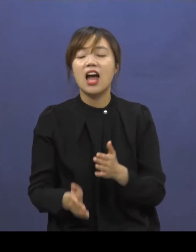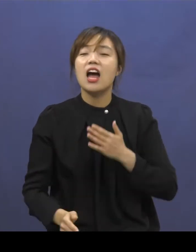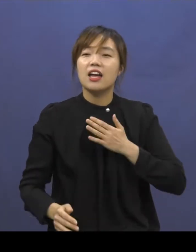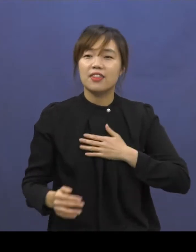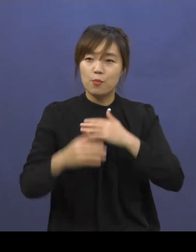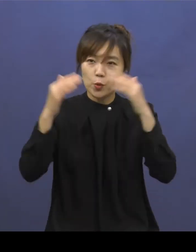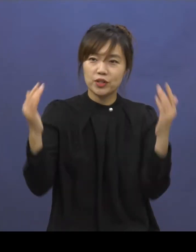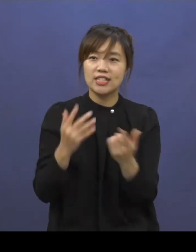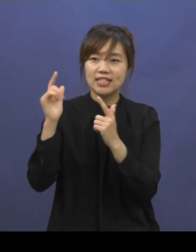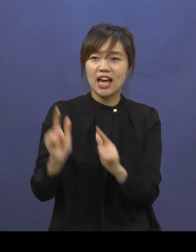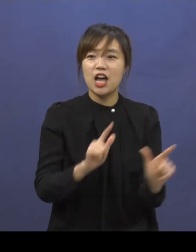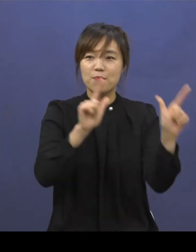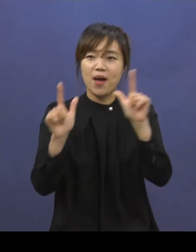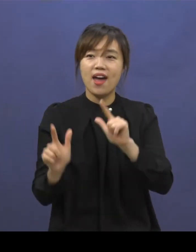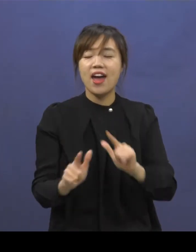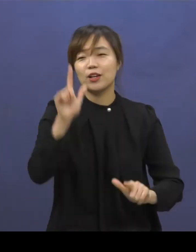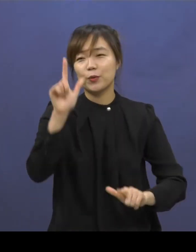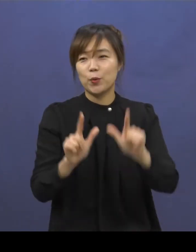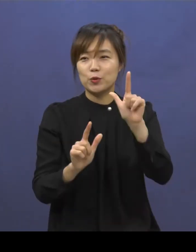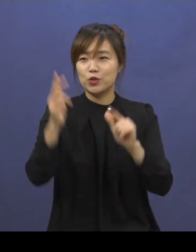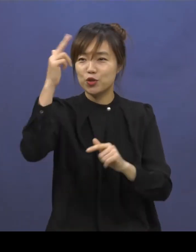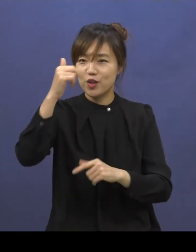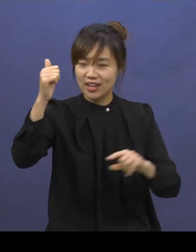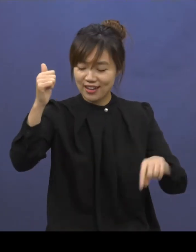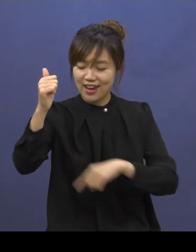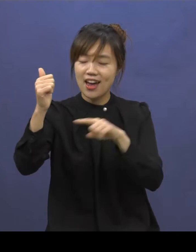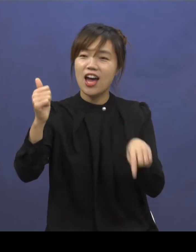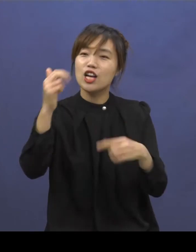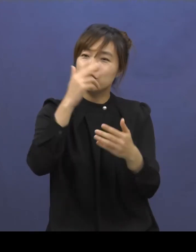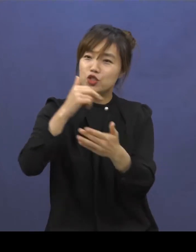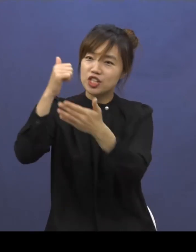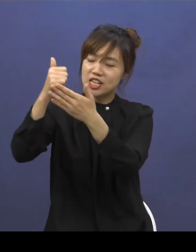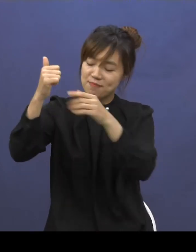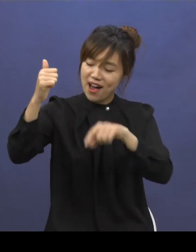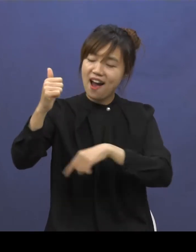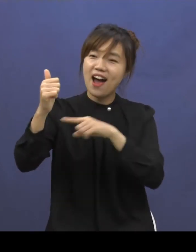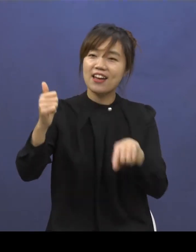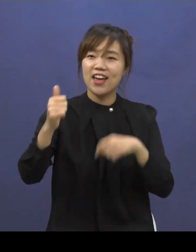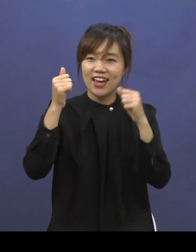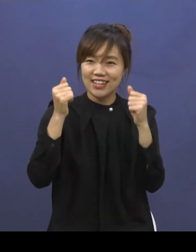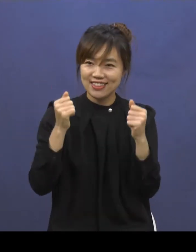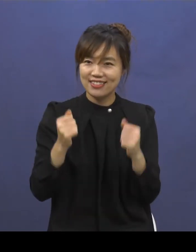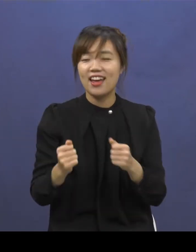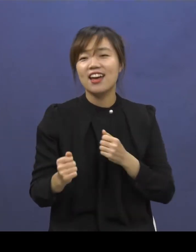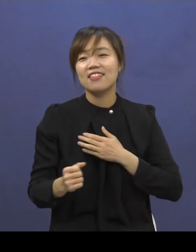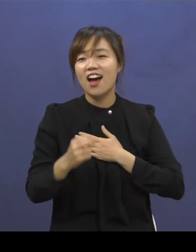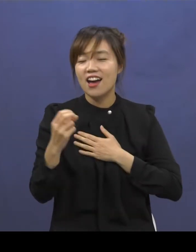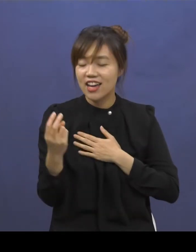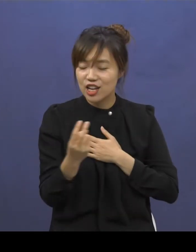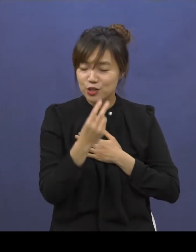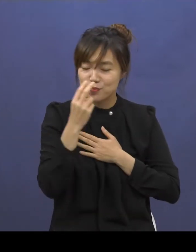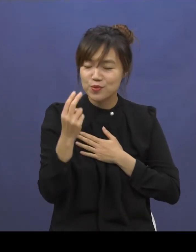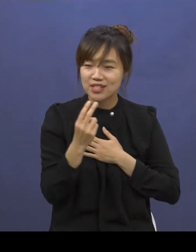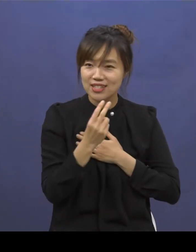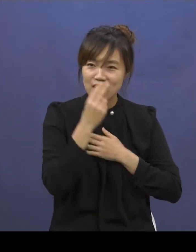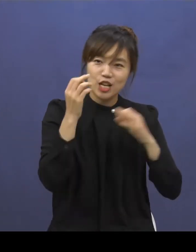내 모든 삶의 행동 주 안에 주님 안에 있네 나의